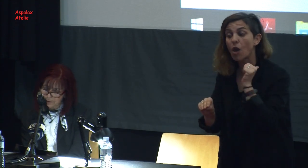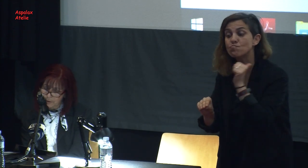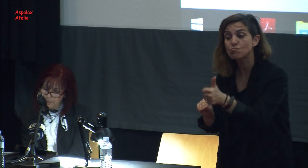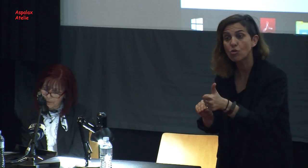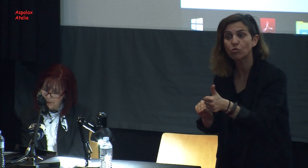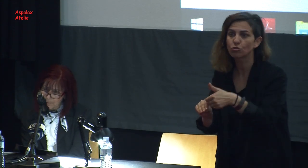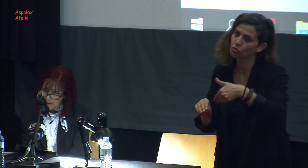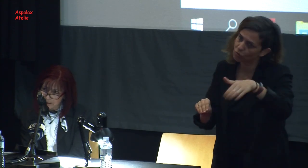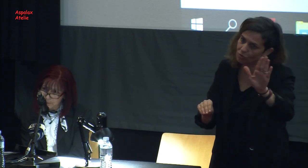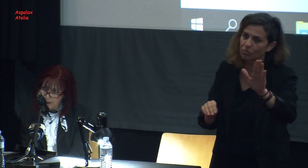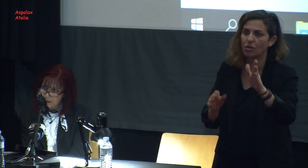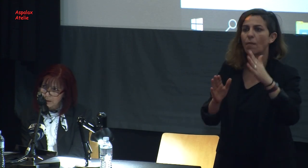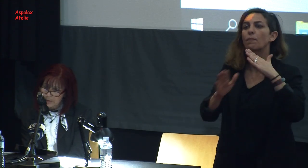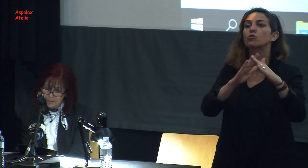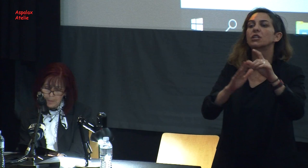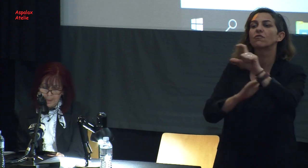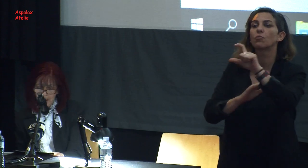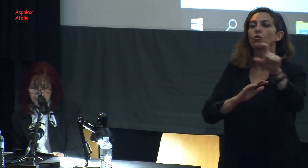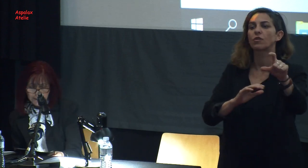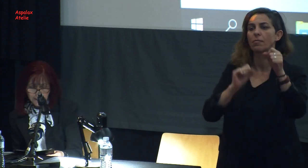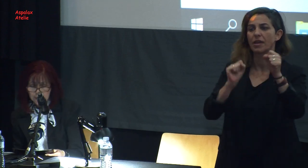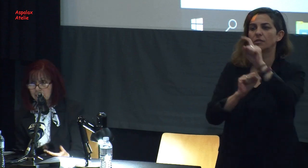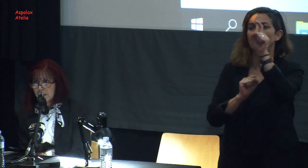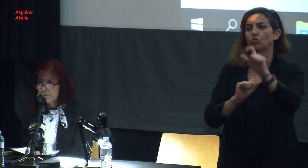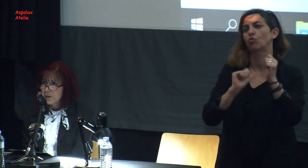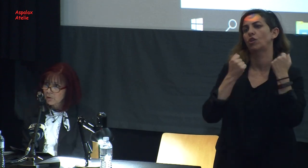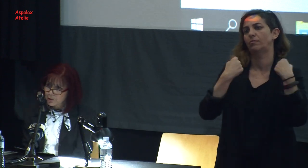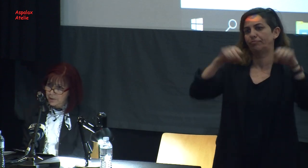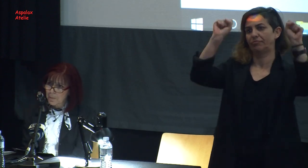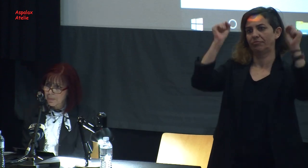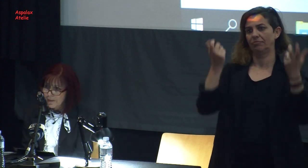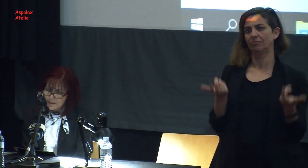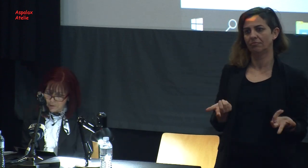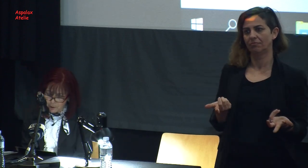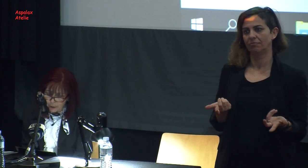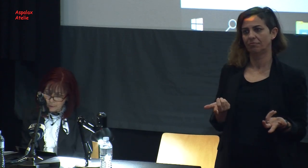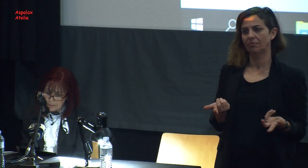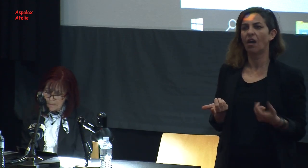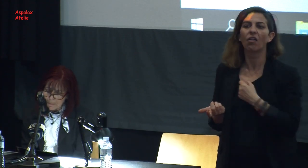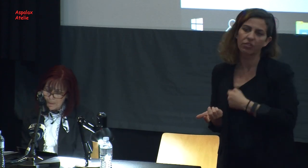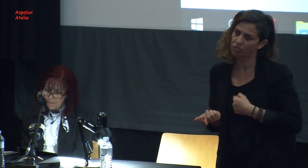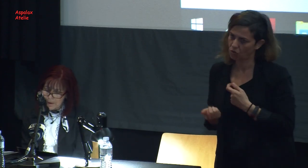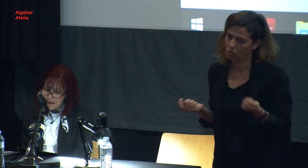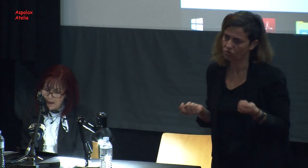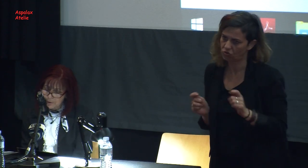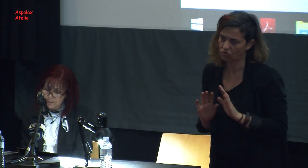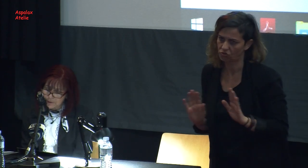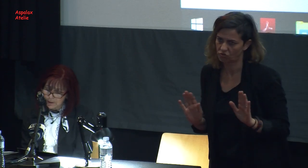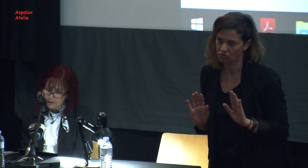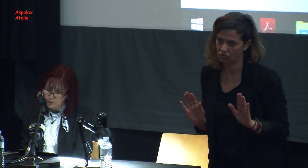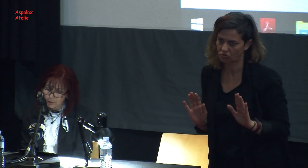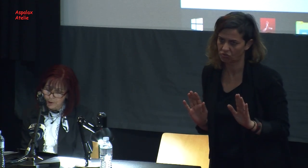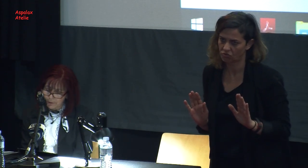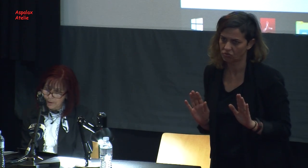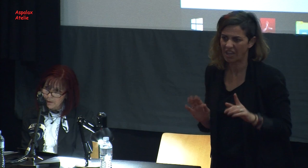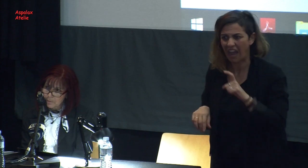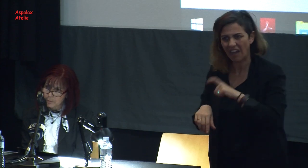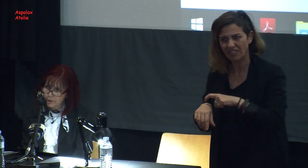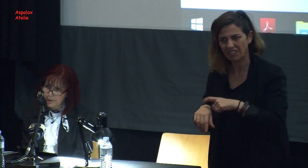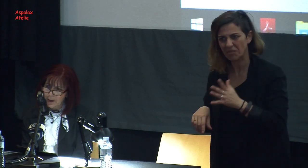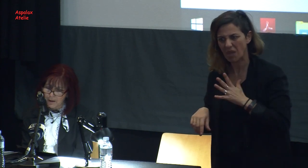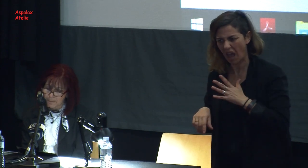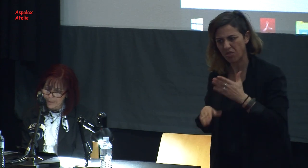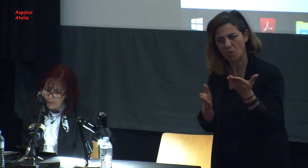σε ένα προστατευόμενο διαμέρισμα, ανεξάρτητη διαβίωση. Δυστυχώς. Οι άνθρωποι στον